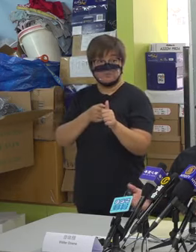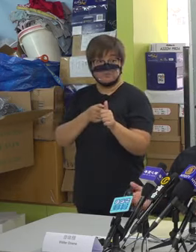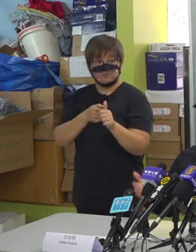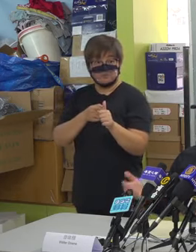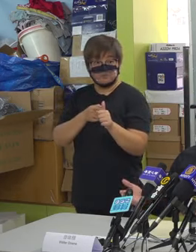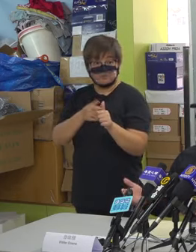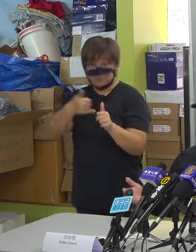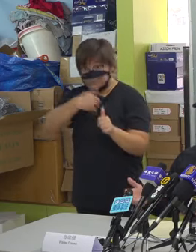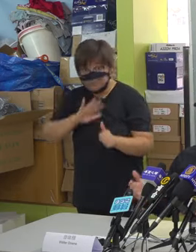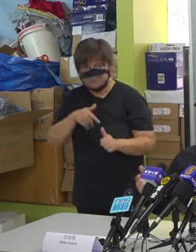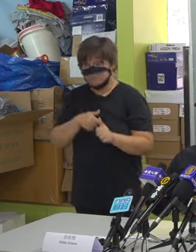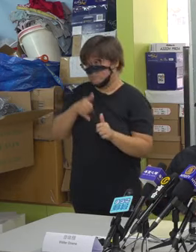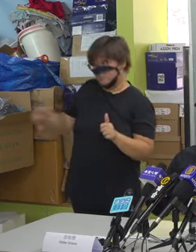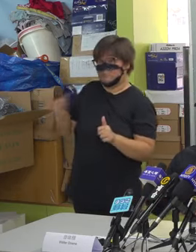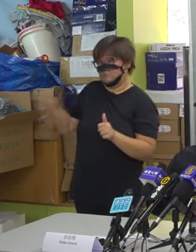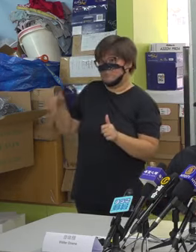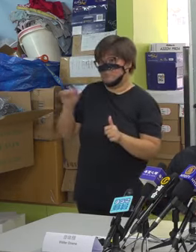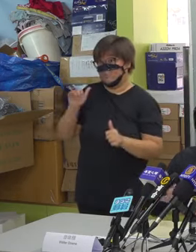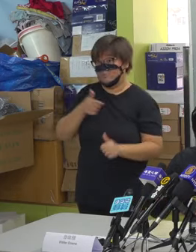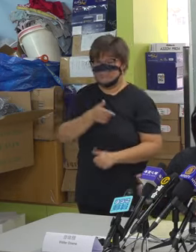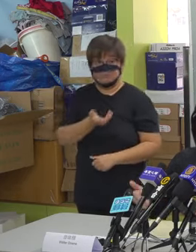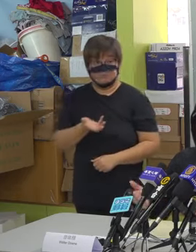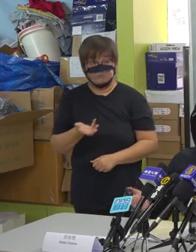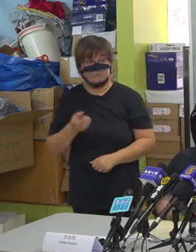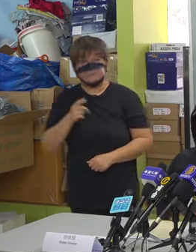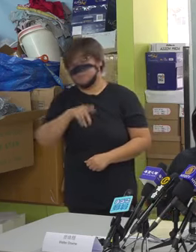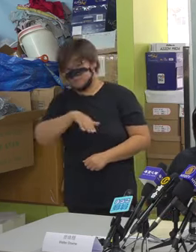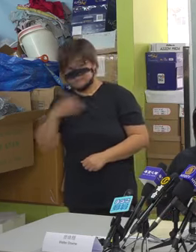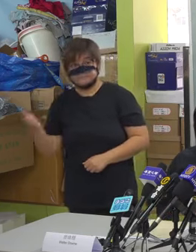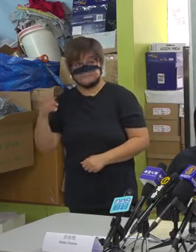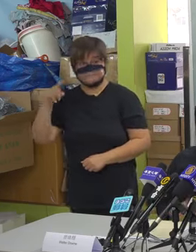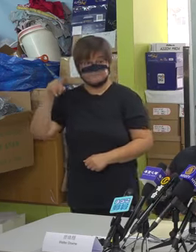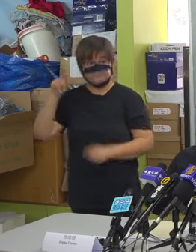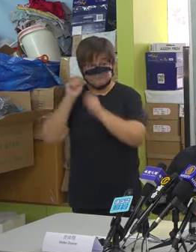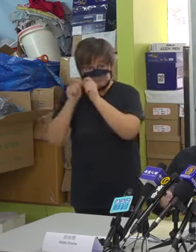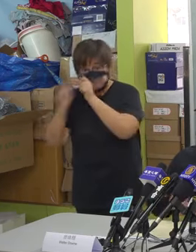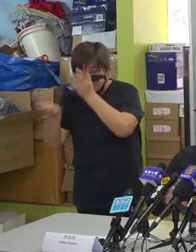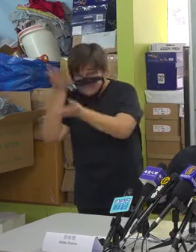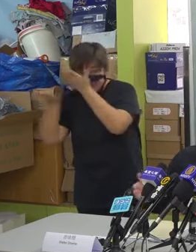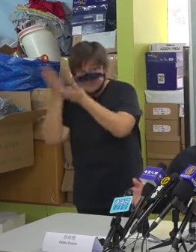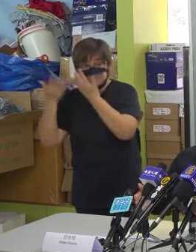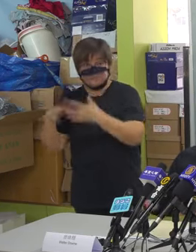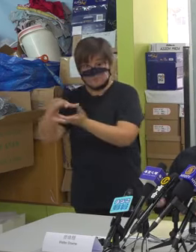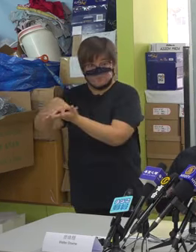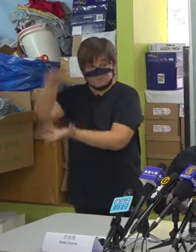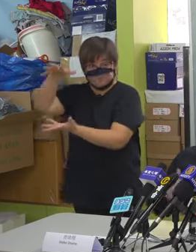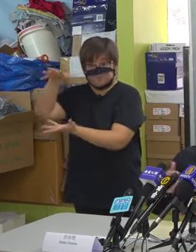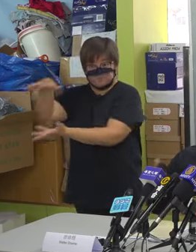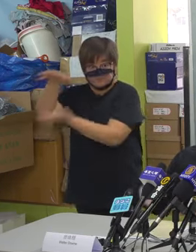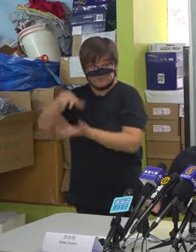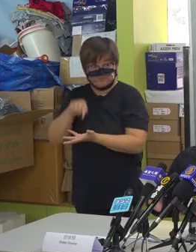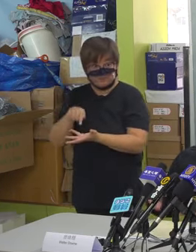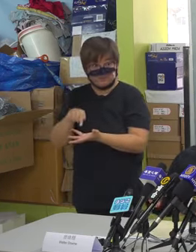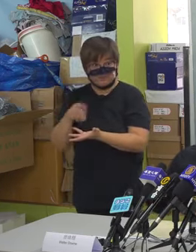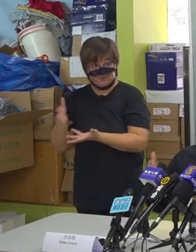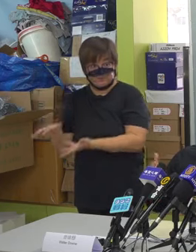上作為檢控不同人士的證據。在這些條件之下，我們很難見